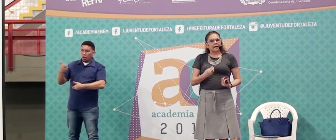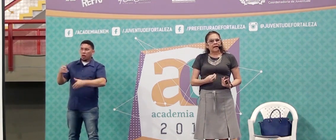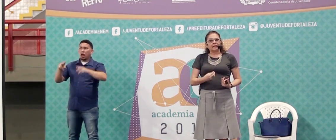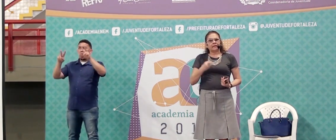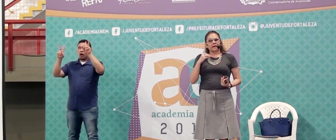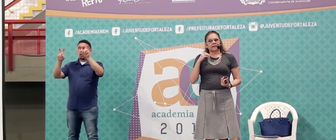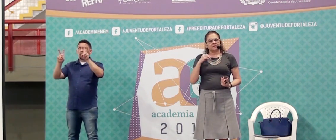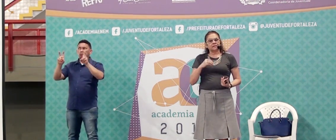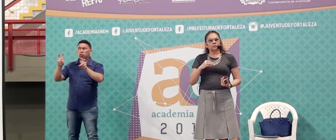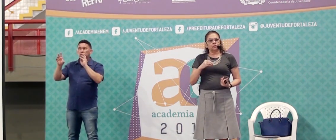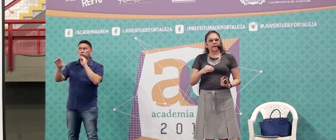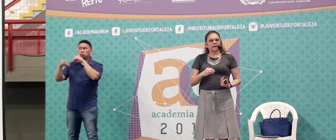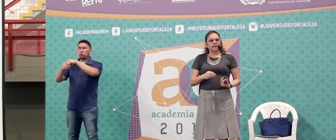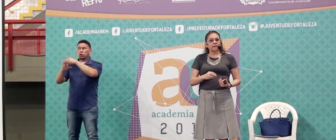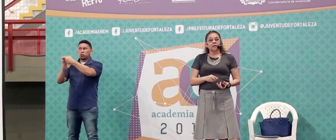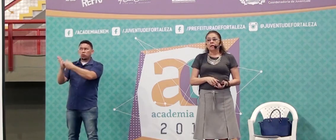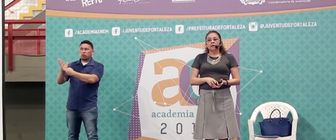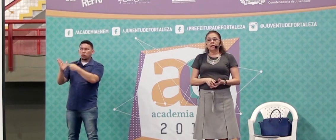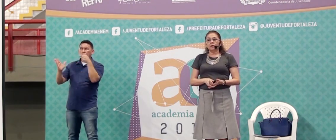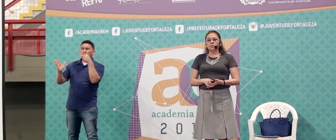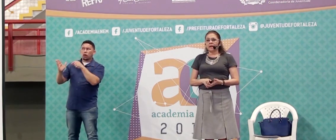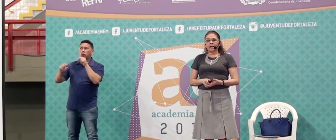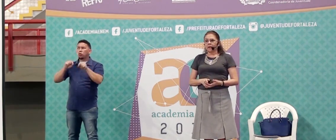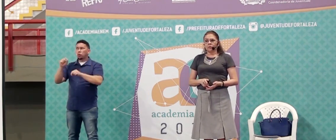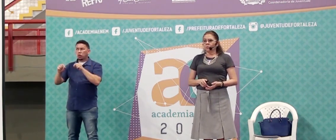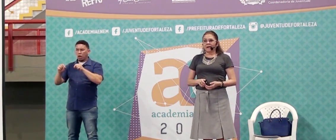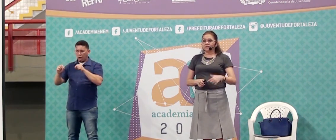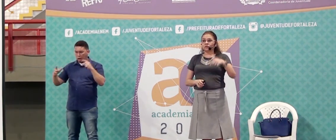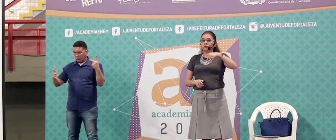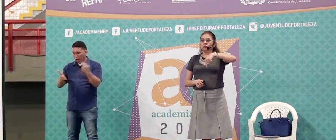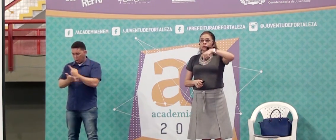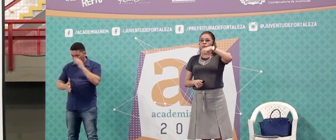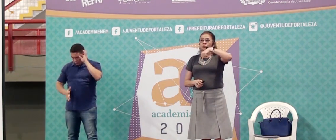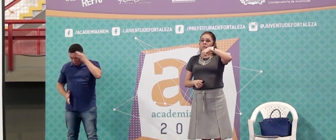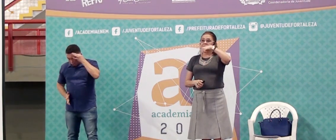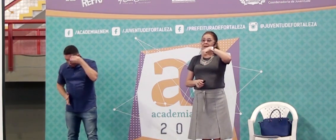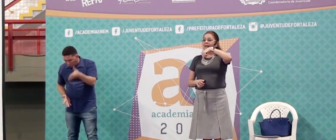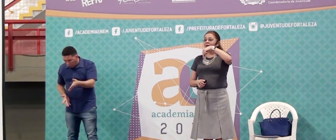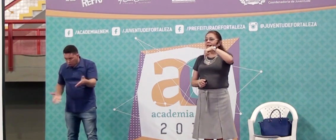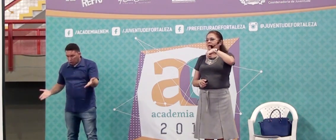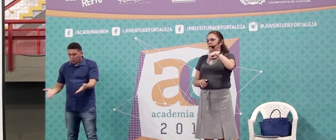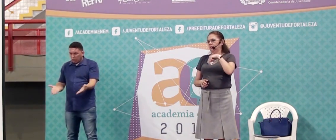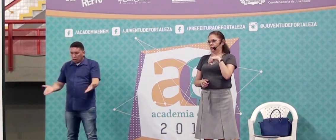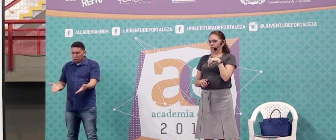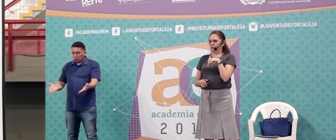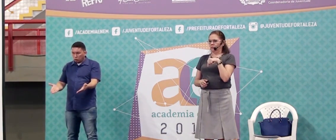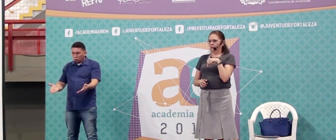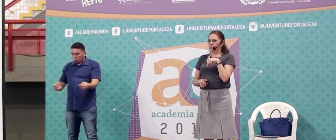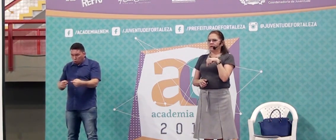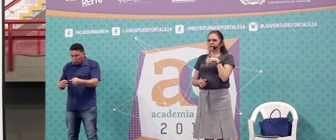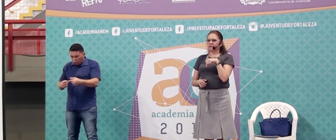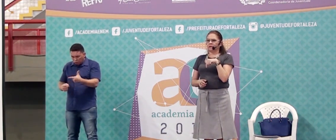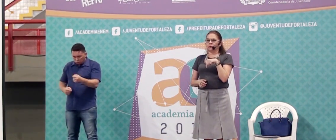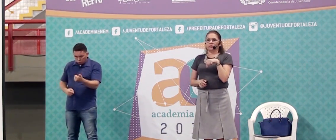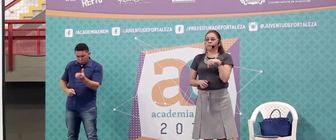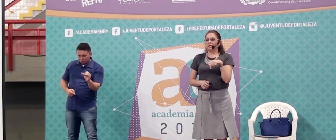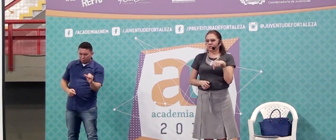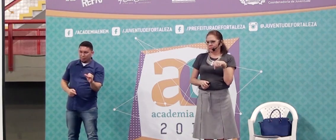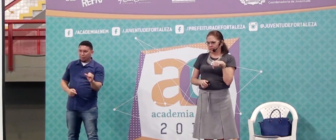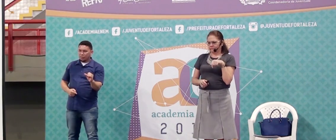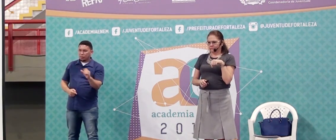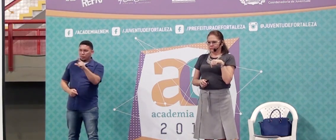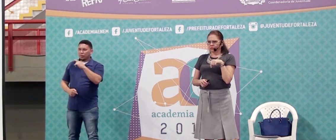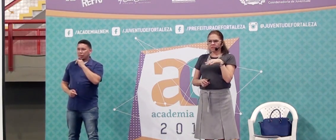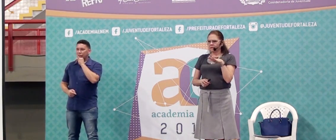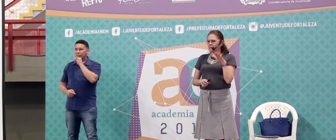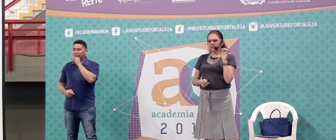que cai na redação do Enem não é um assunto daquele ano. Por exemplo, o